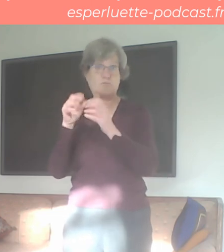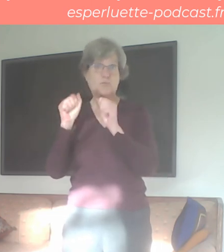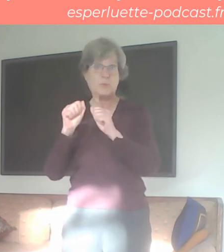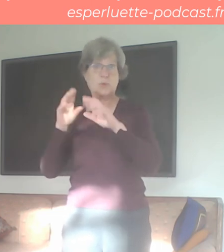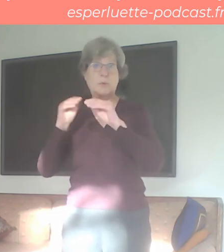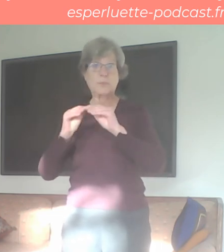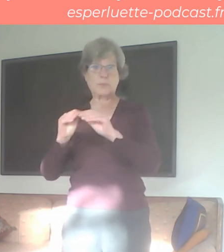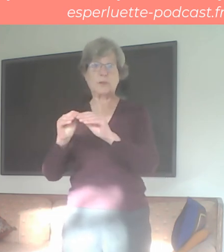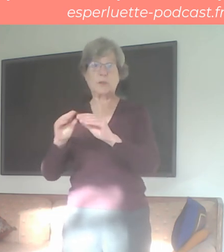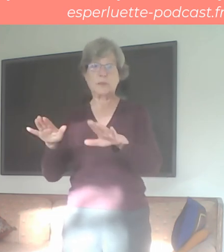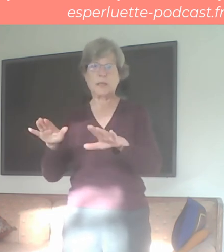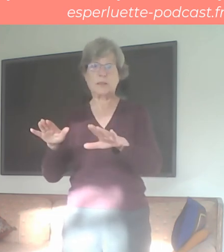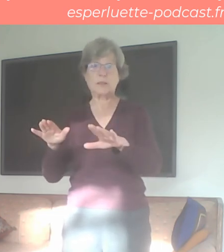toute la grammaire, la prosodie,